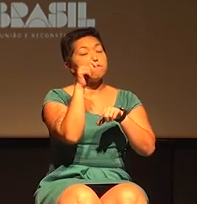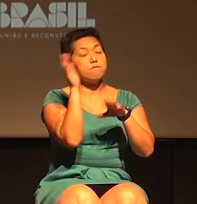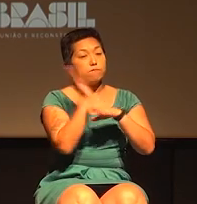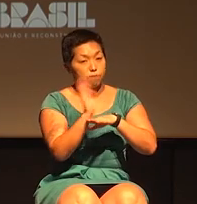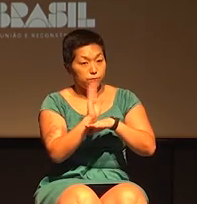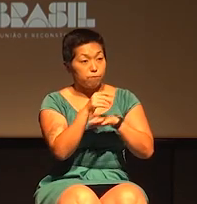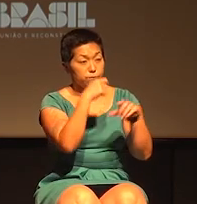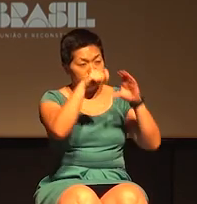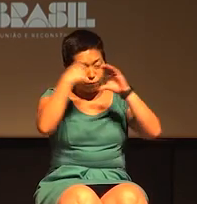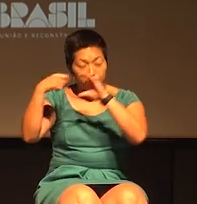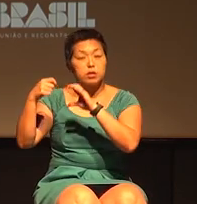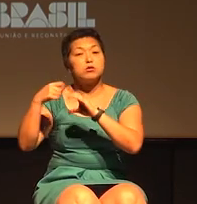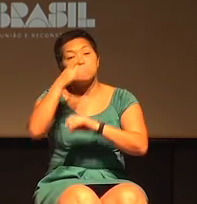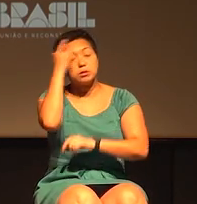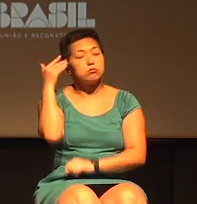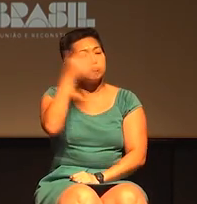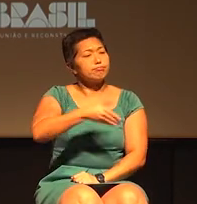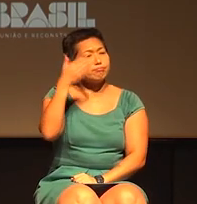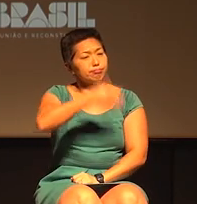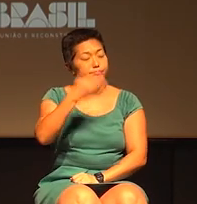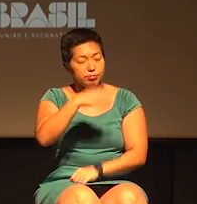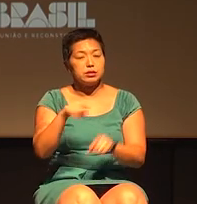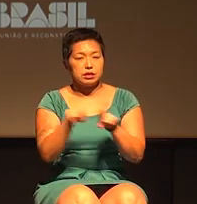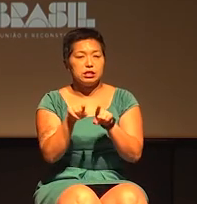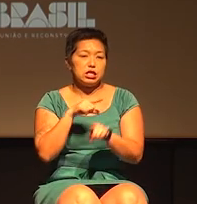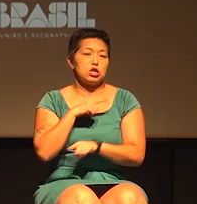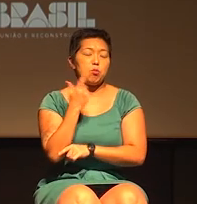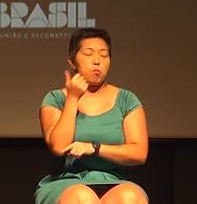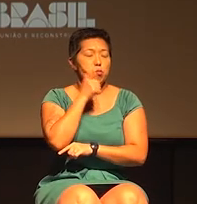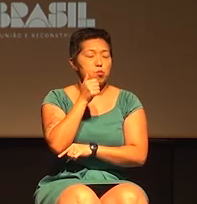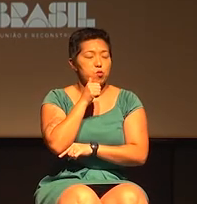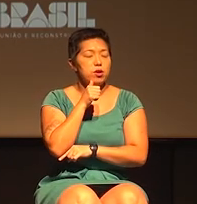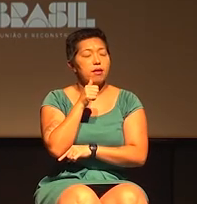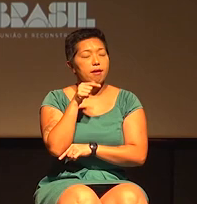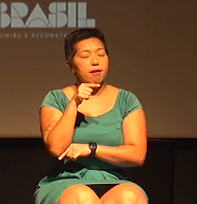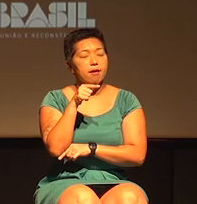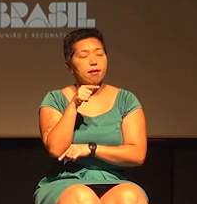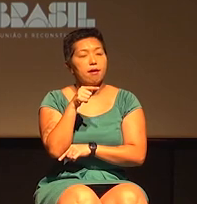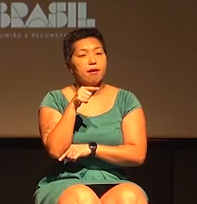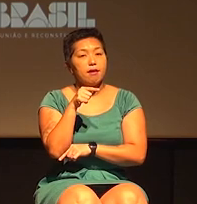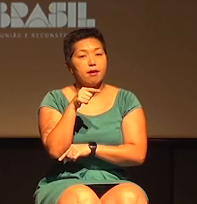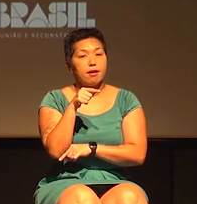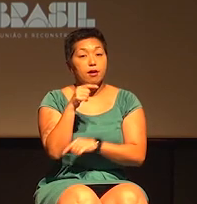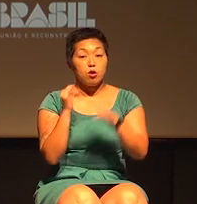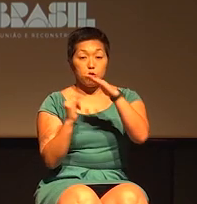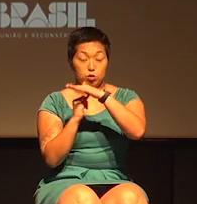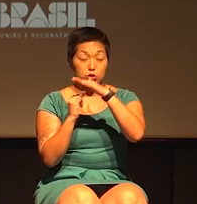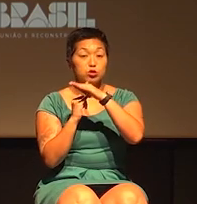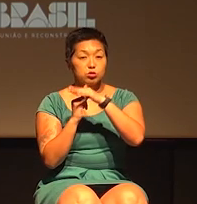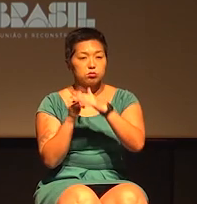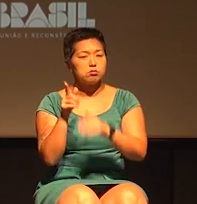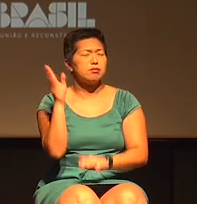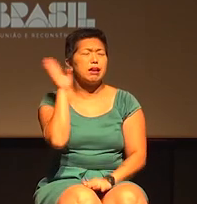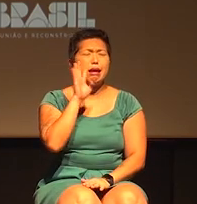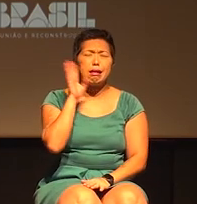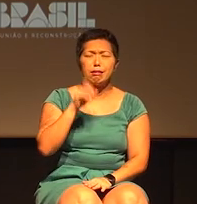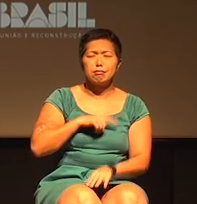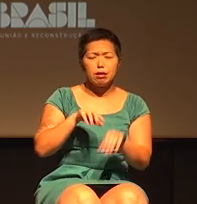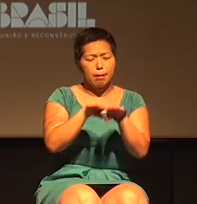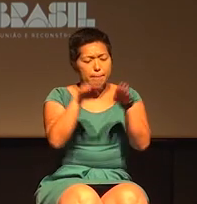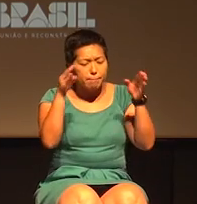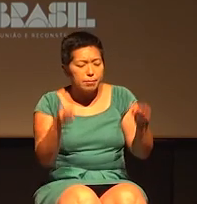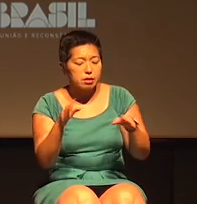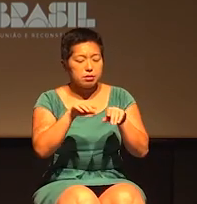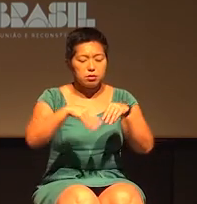aí esses dias tinha uma mulher no do Instituto pão do povo que que foi lá e falou assim cara demais como sentado na mesa tem toal